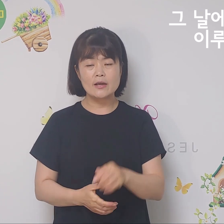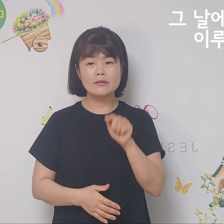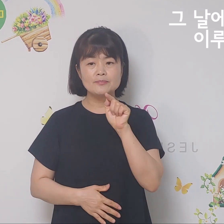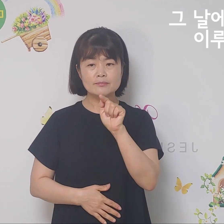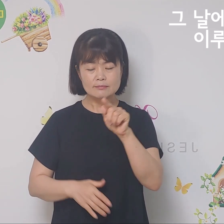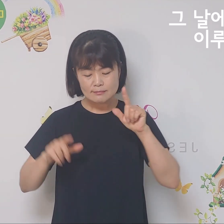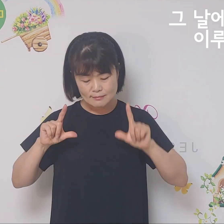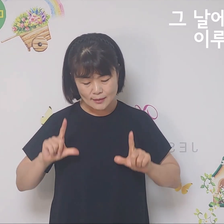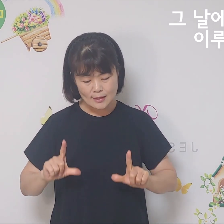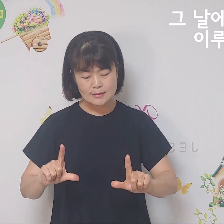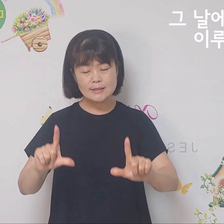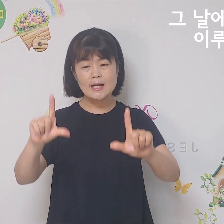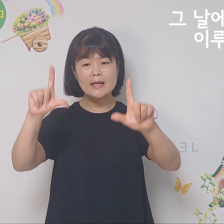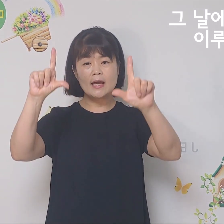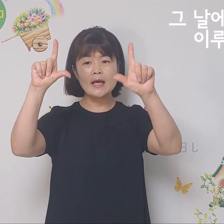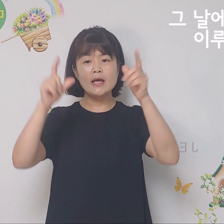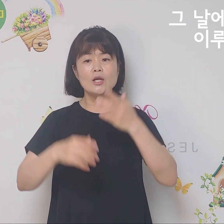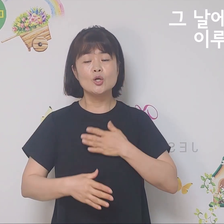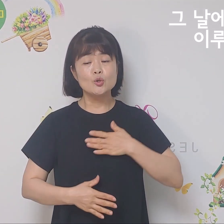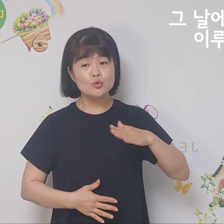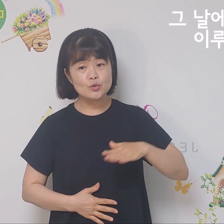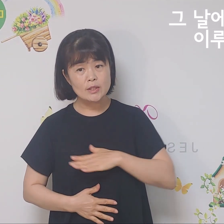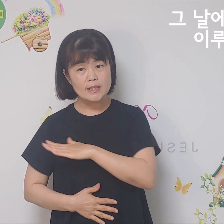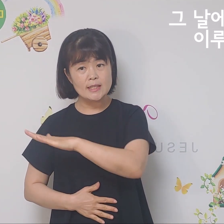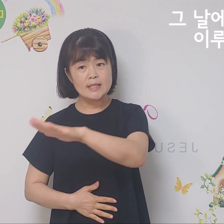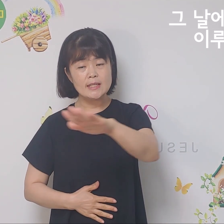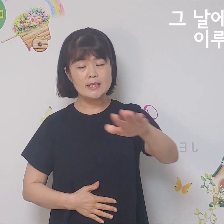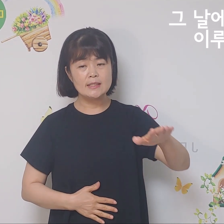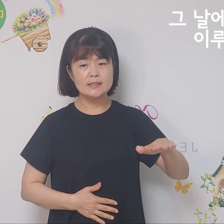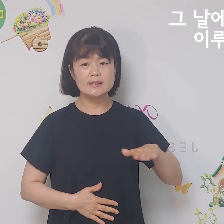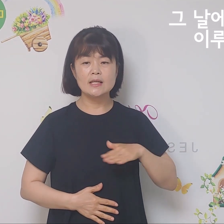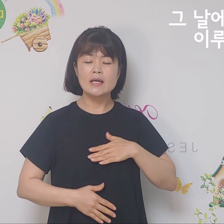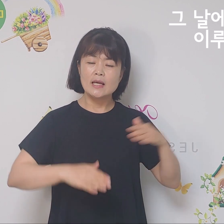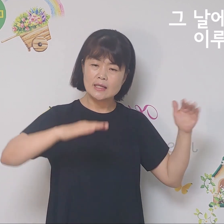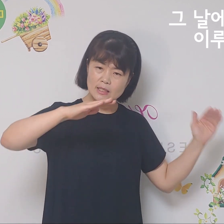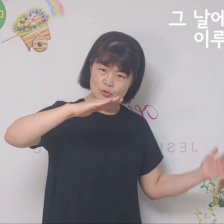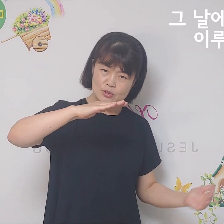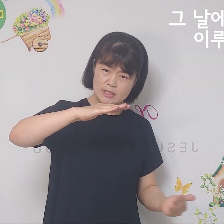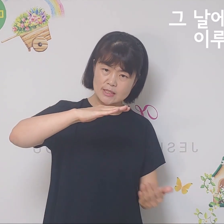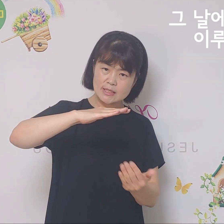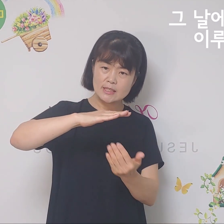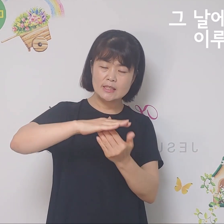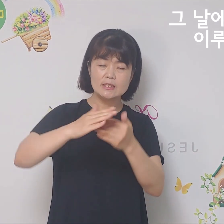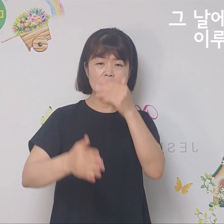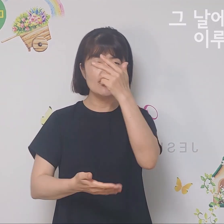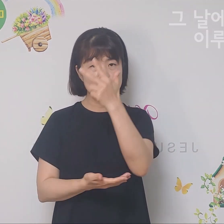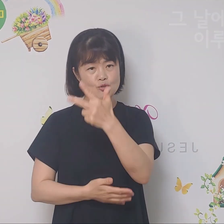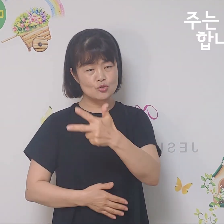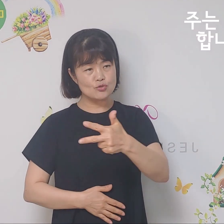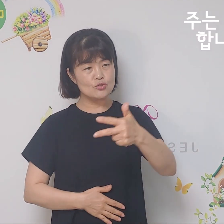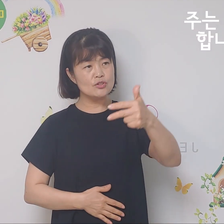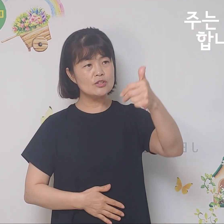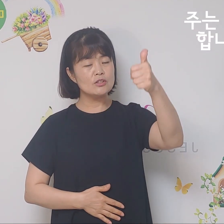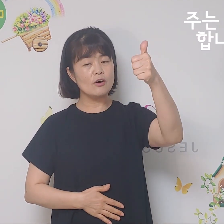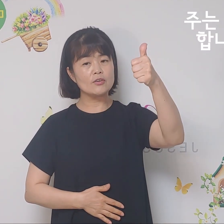연결할게요. 그날에 우리 이루실 주는 어떻게